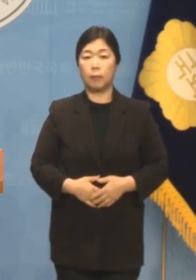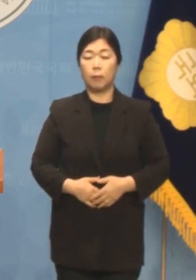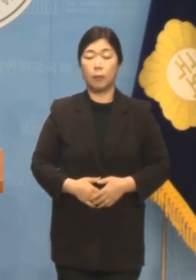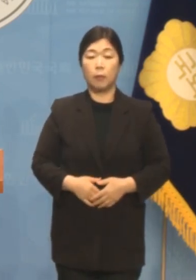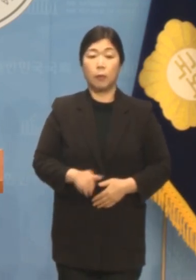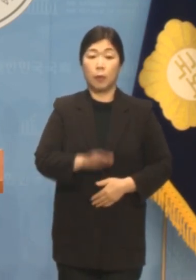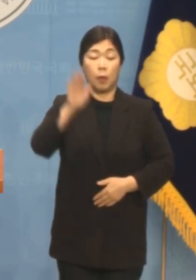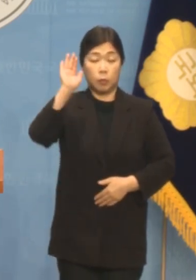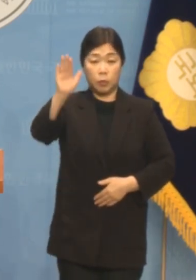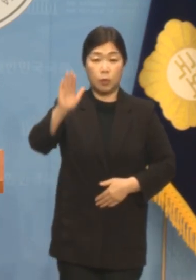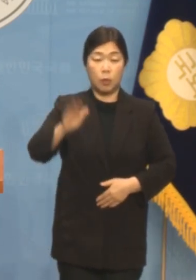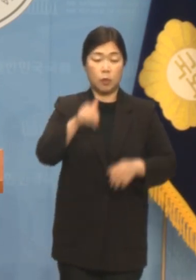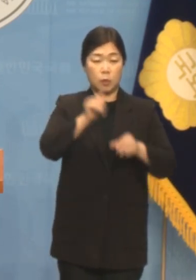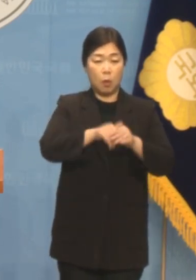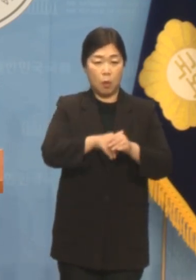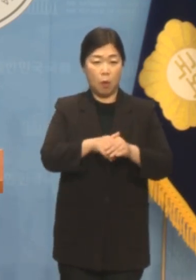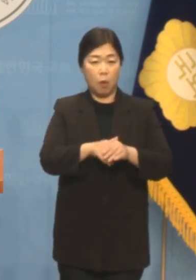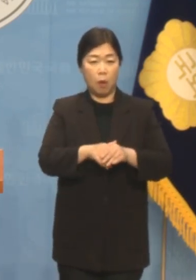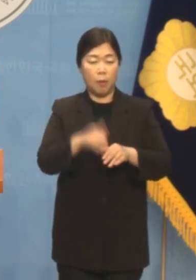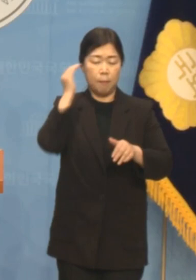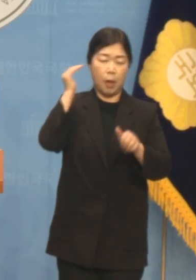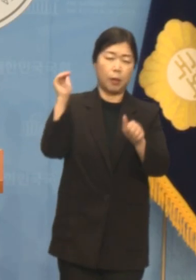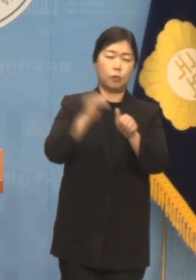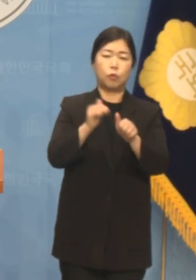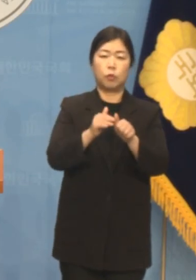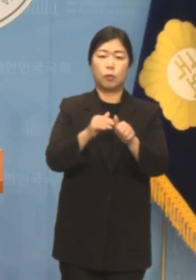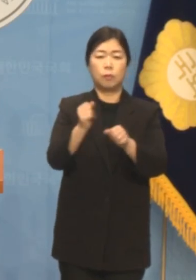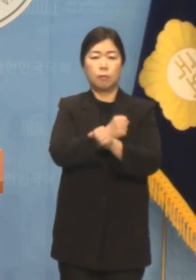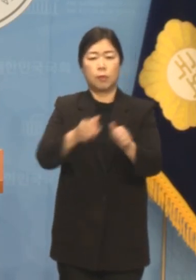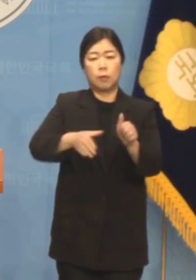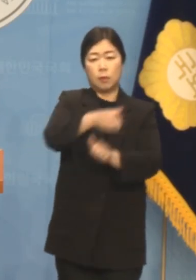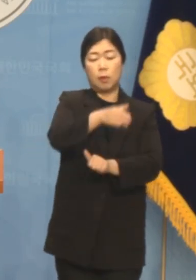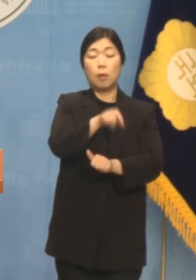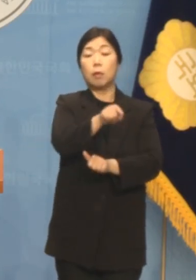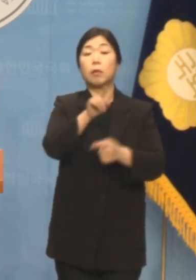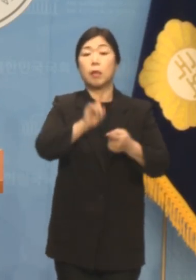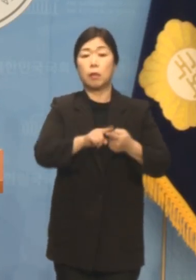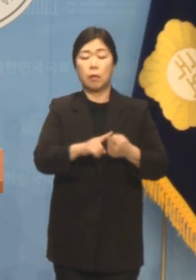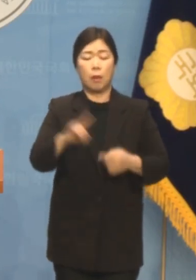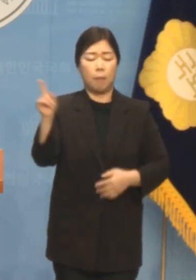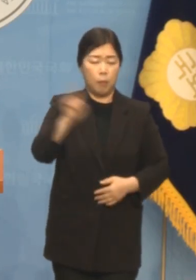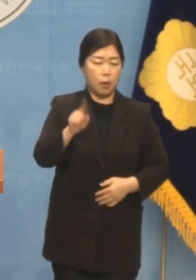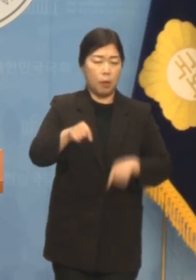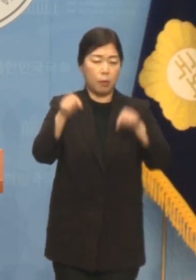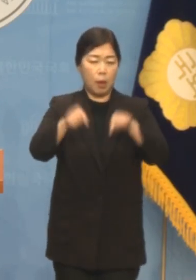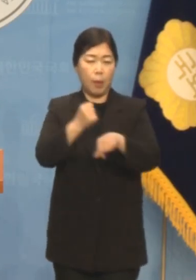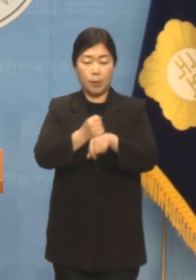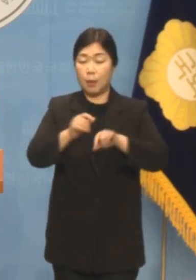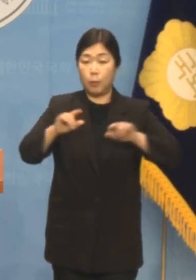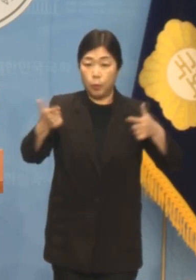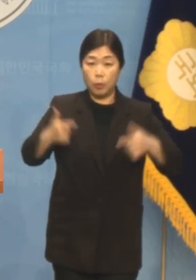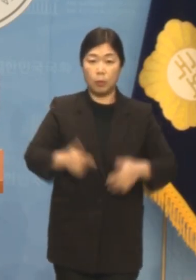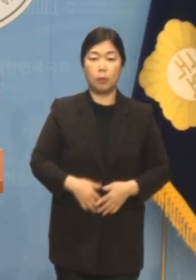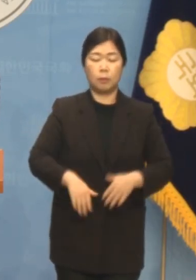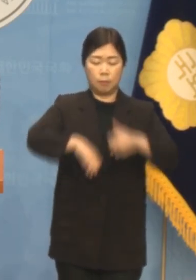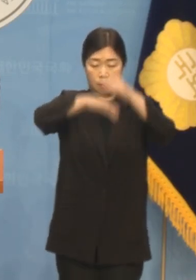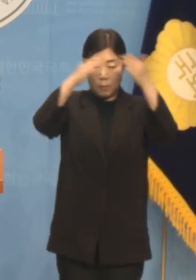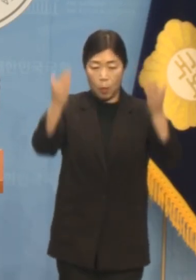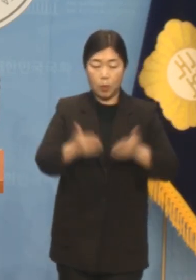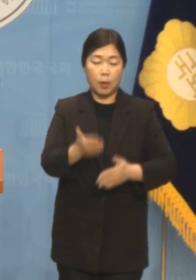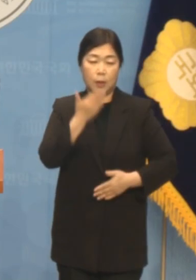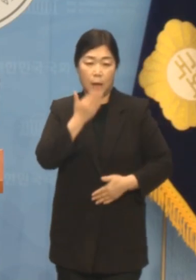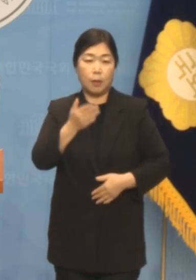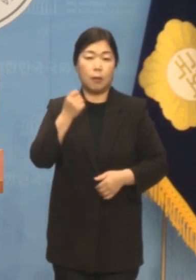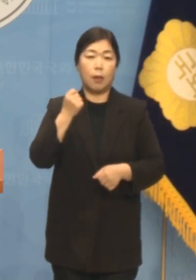자유통일당은 앞으로도 선거를 방해하는 음해 세력에 대하여는 어떠한 타협도 하지 않고 모든